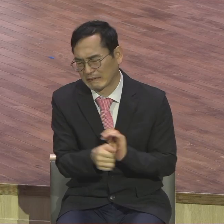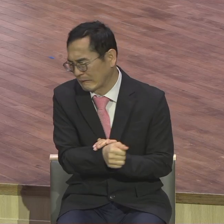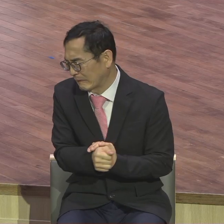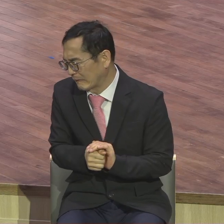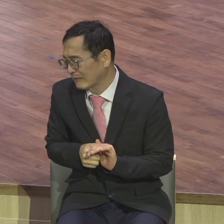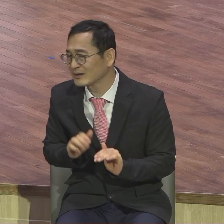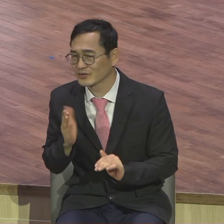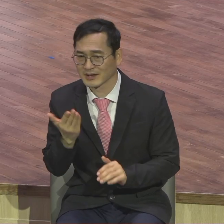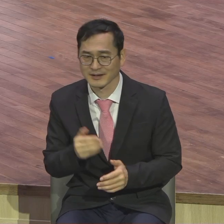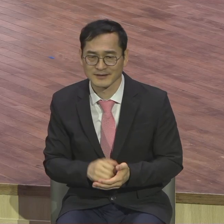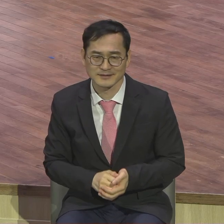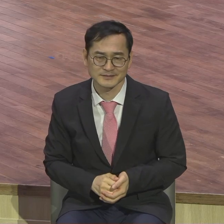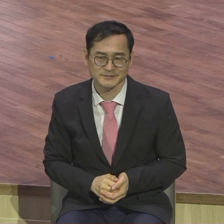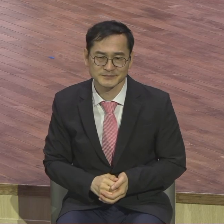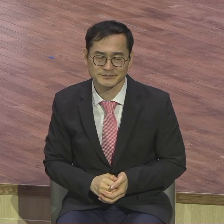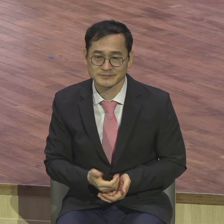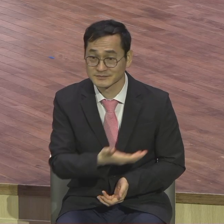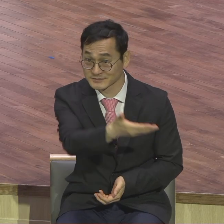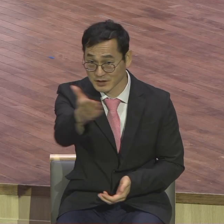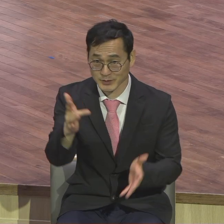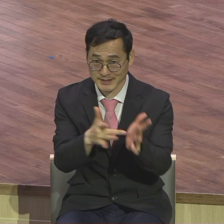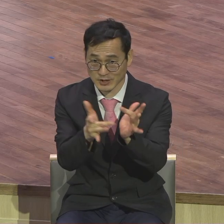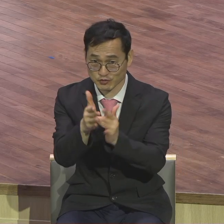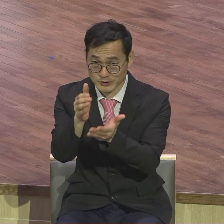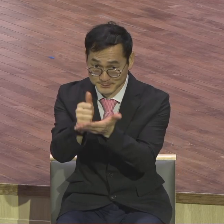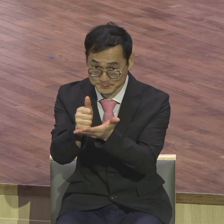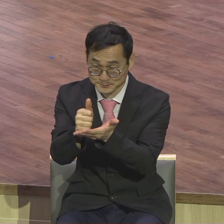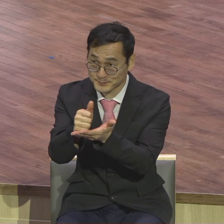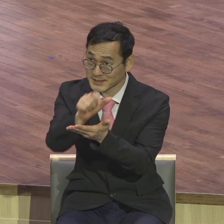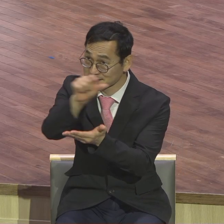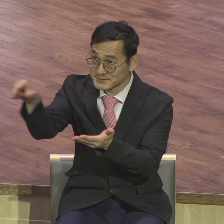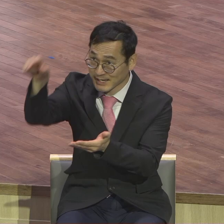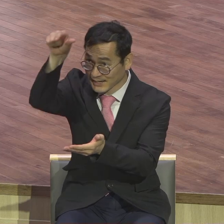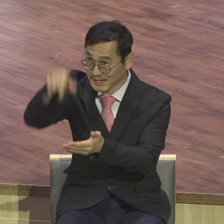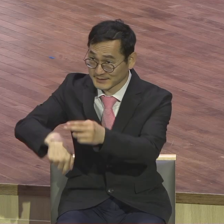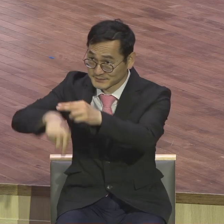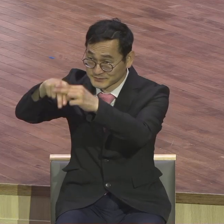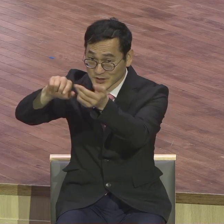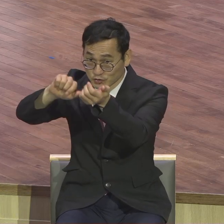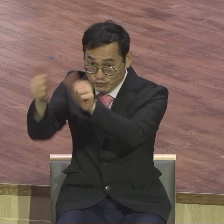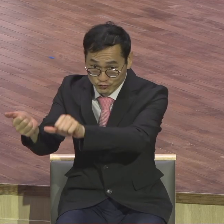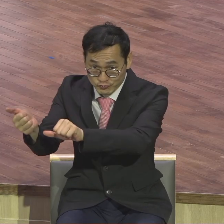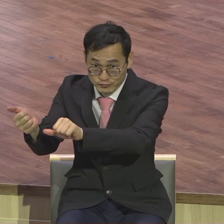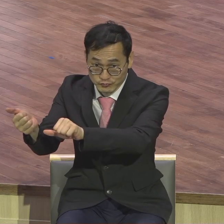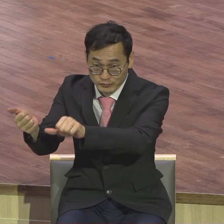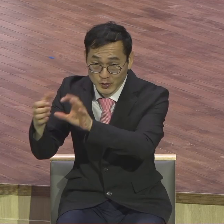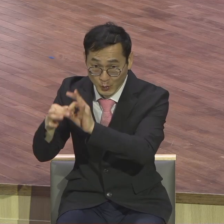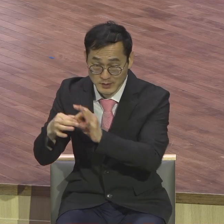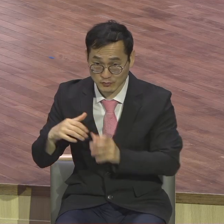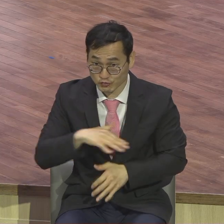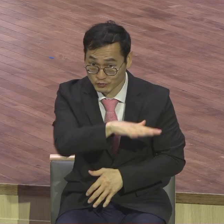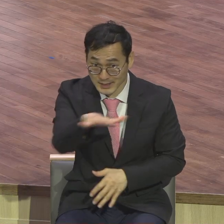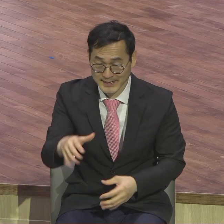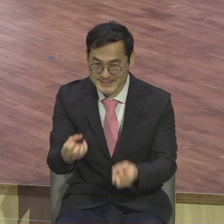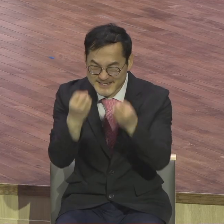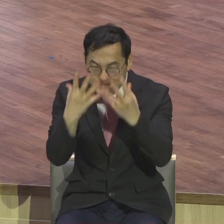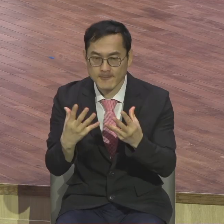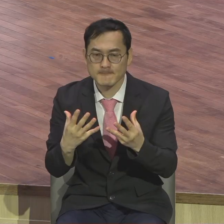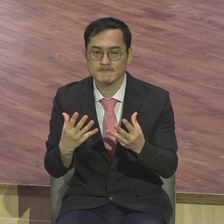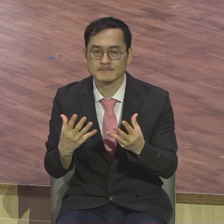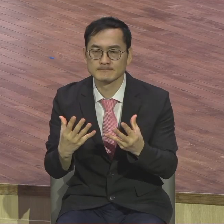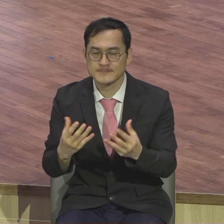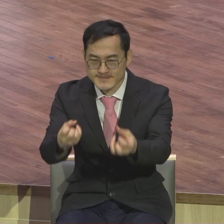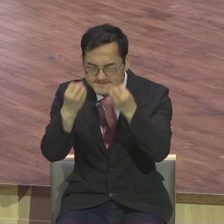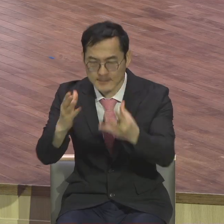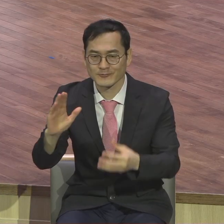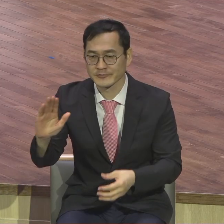여러분은 예수 거리도의 십자가의 대속과 부활을 통해서 완전히 재창조된 존재에요.